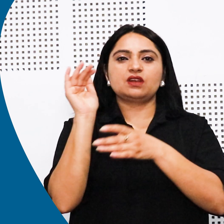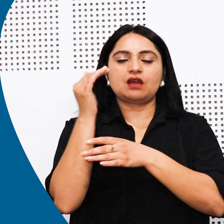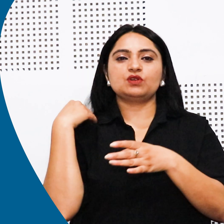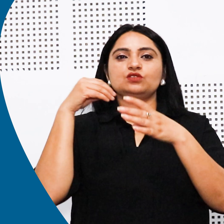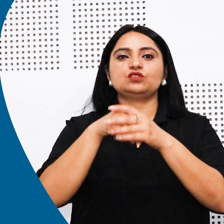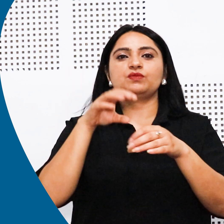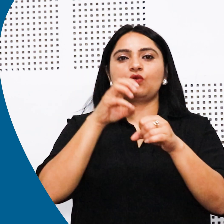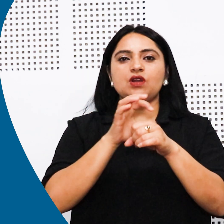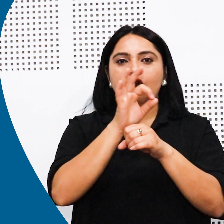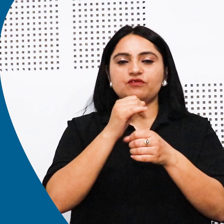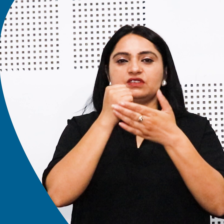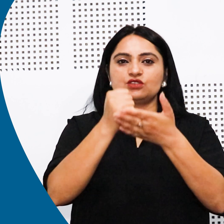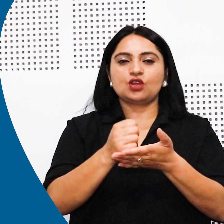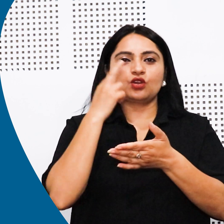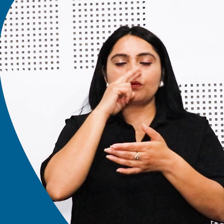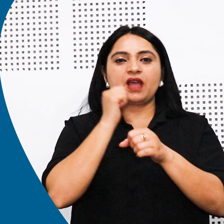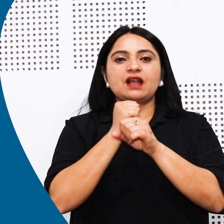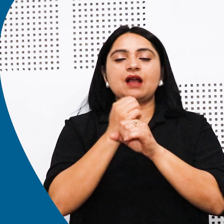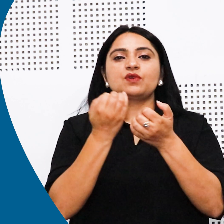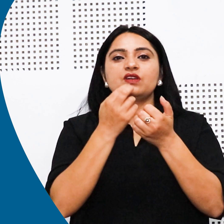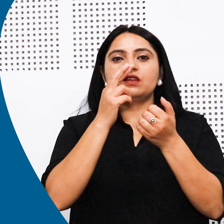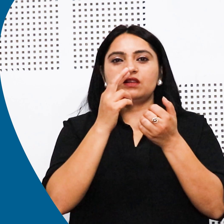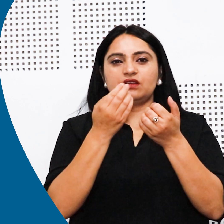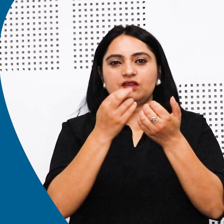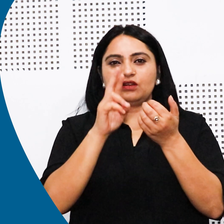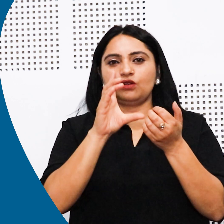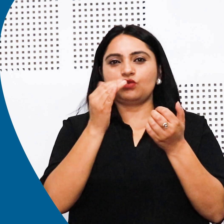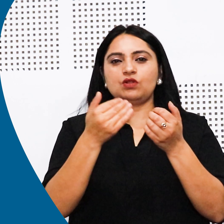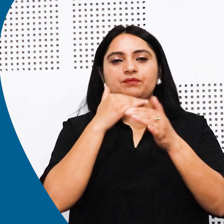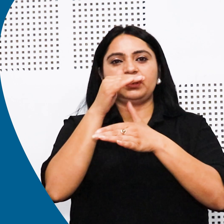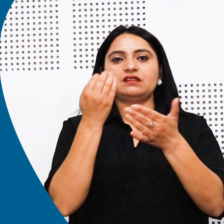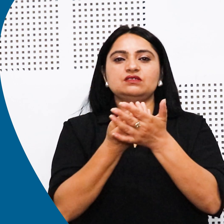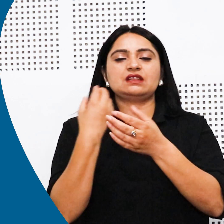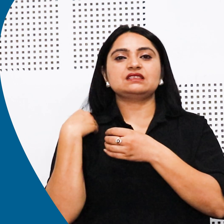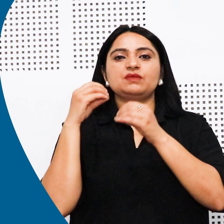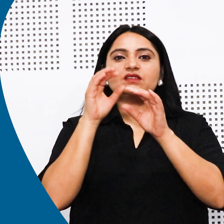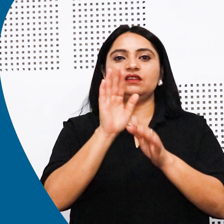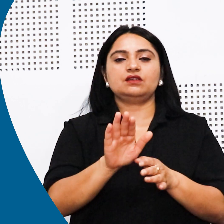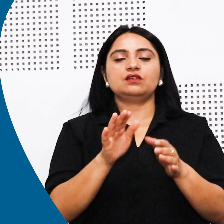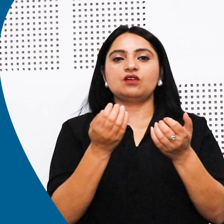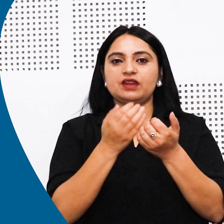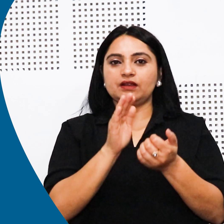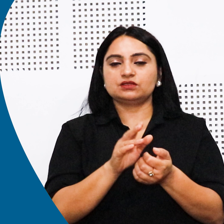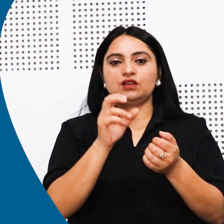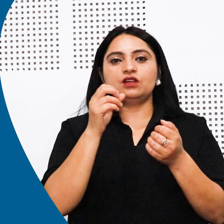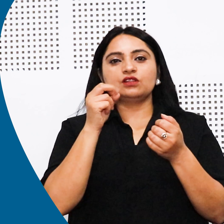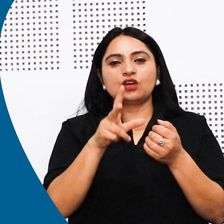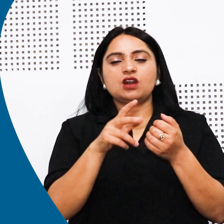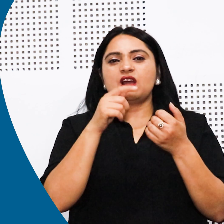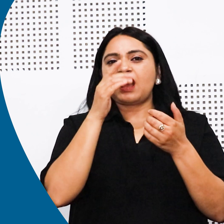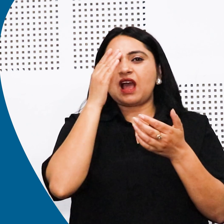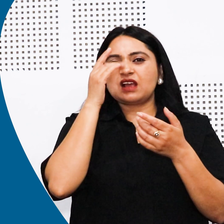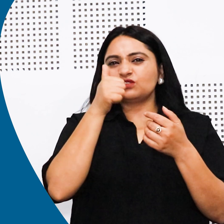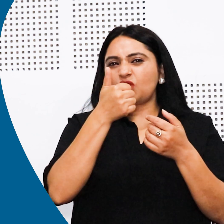सहभागितामा वाडा कार्यालयको सहयोगीको रूपमा काम गर्ने गरी टोल विकास संस्थालाई जिम्मेवारी दिने गरिएको छ। तर करिब आधा दर्जन